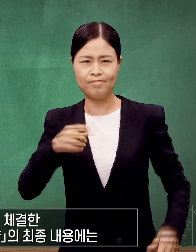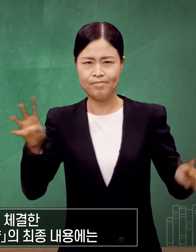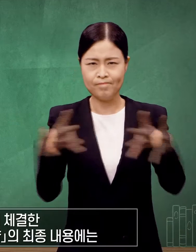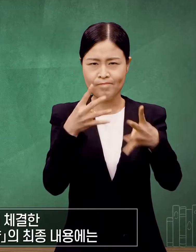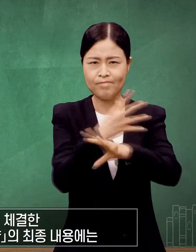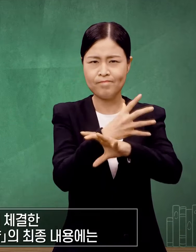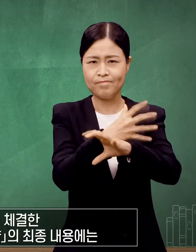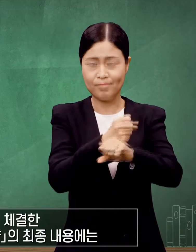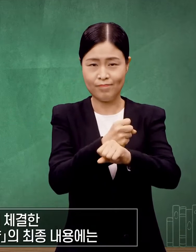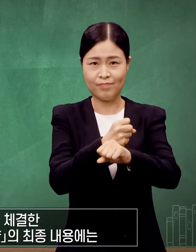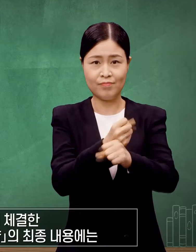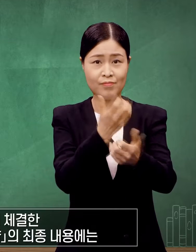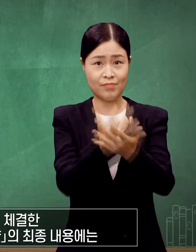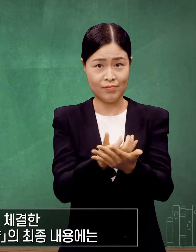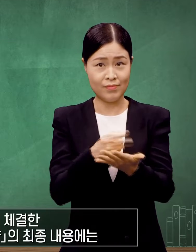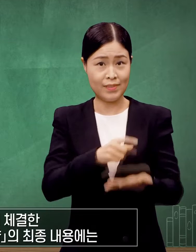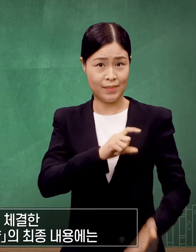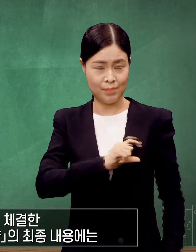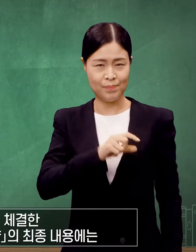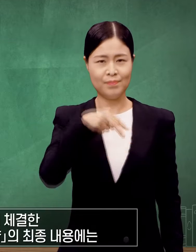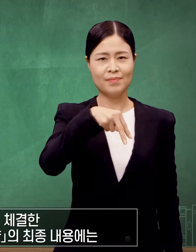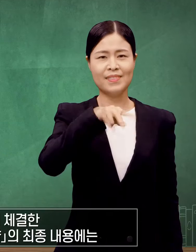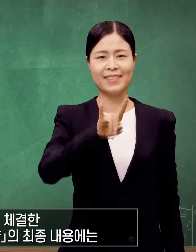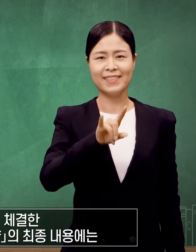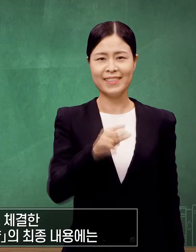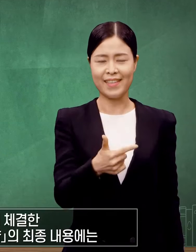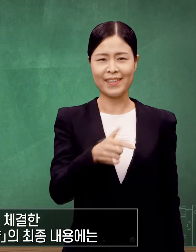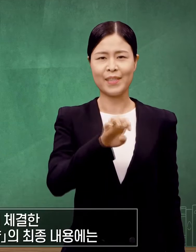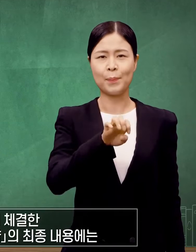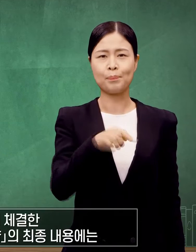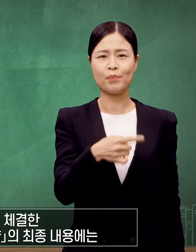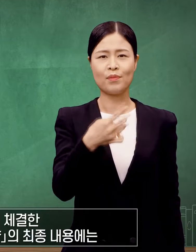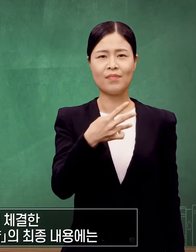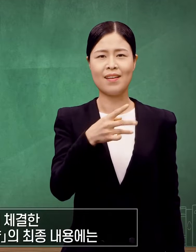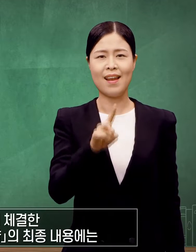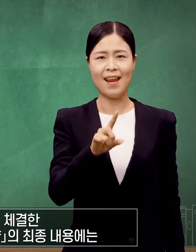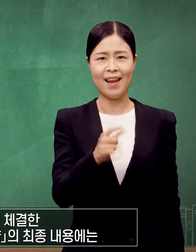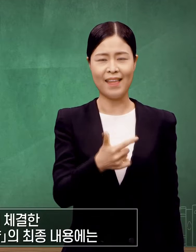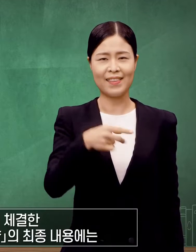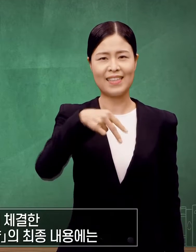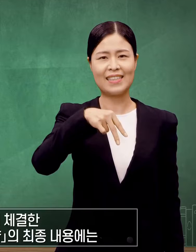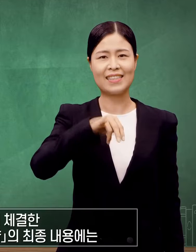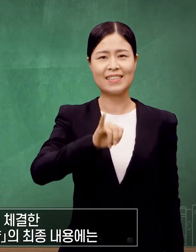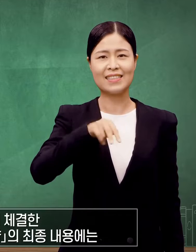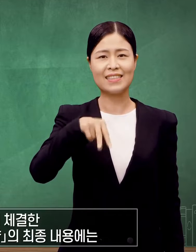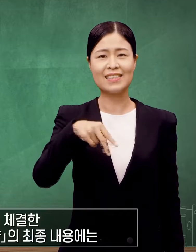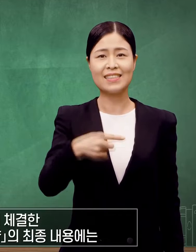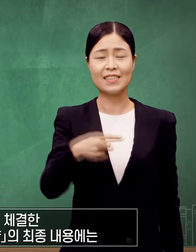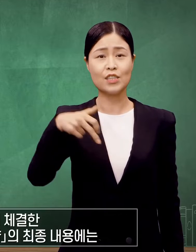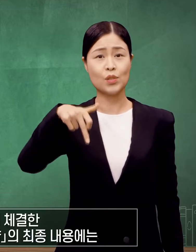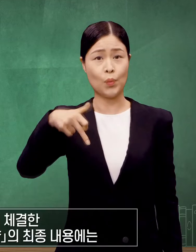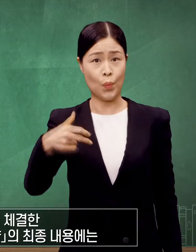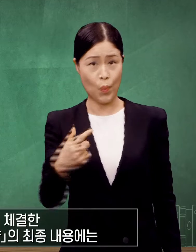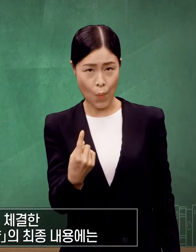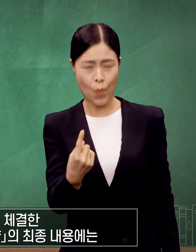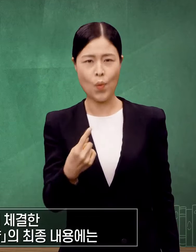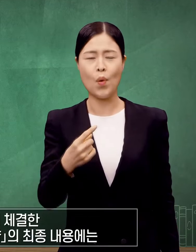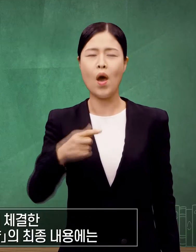1951년 연합국과 일본이 체결한 샌프란시스코